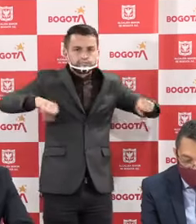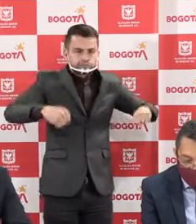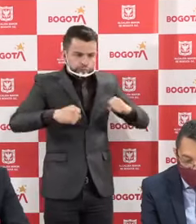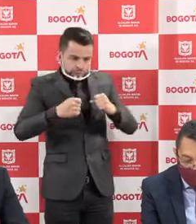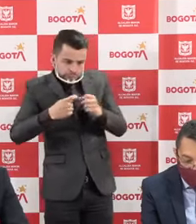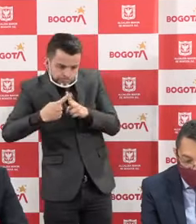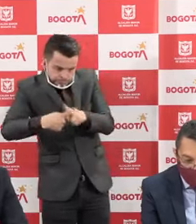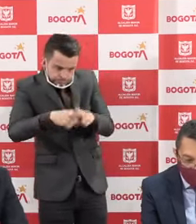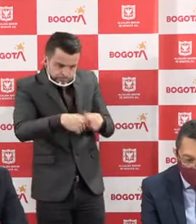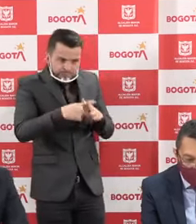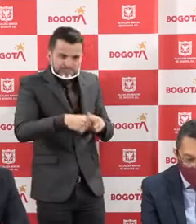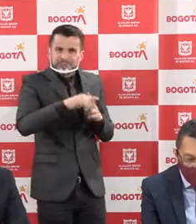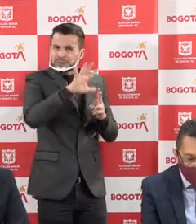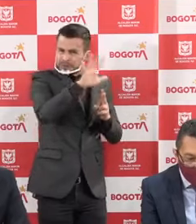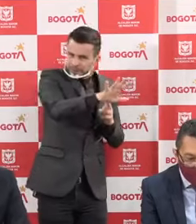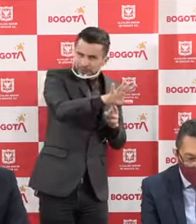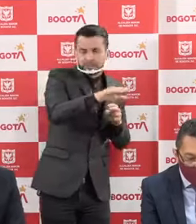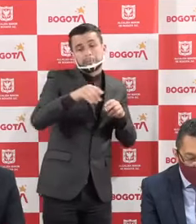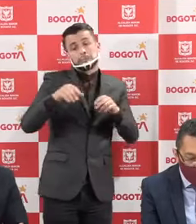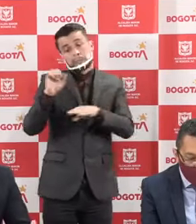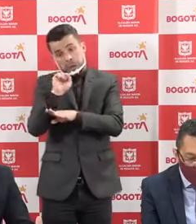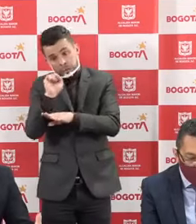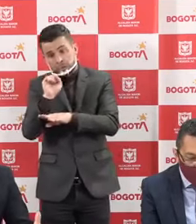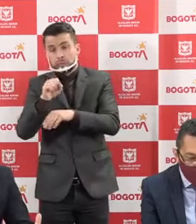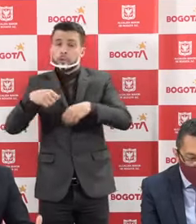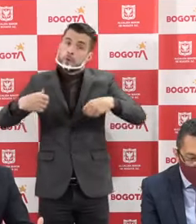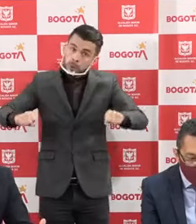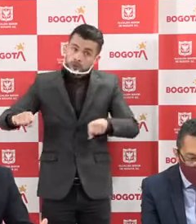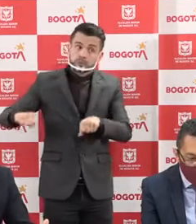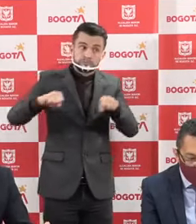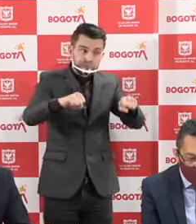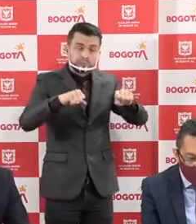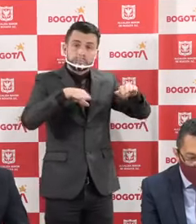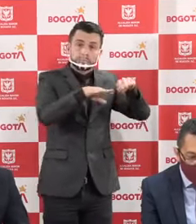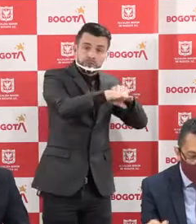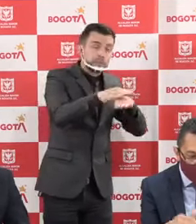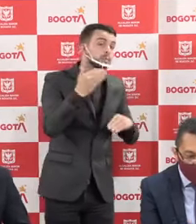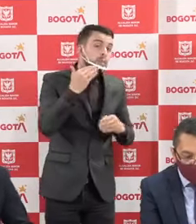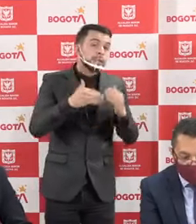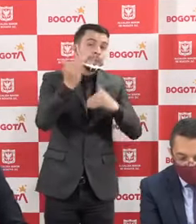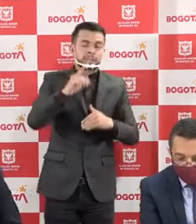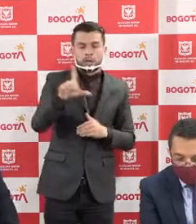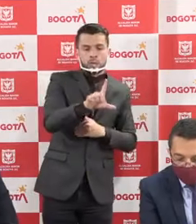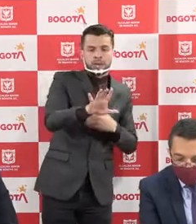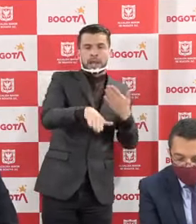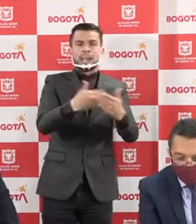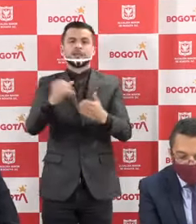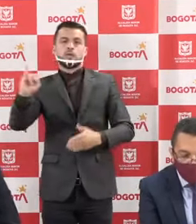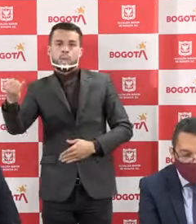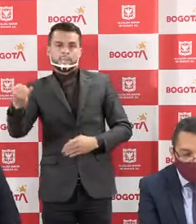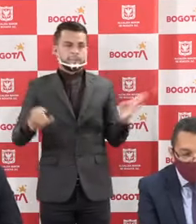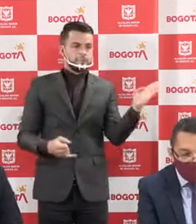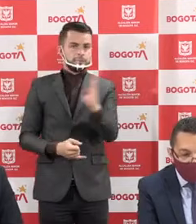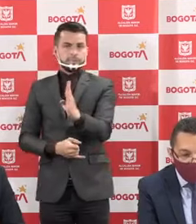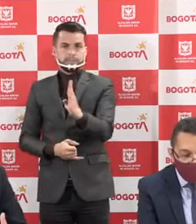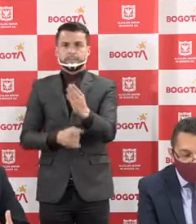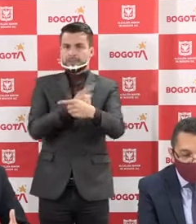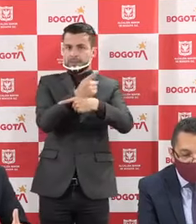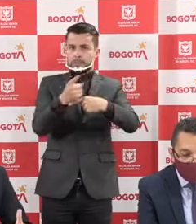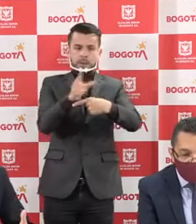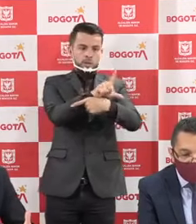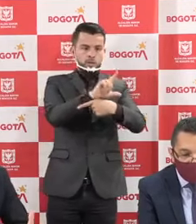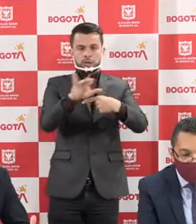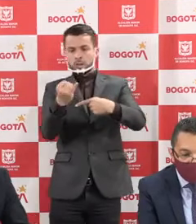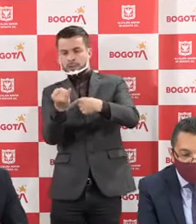motocicletas de carros y de vehículos particulares esto funcionará desde el día lunes hasta el día jueves y